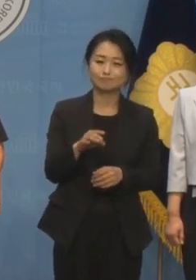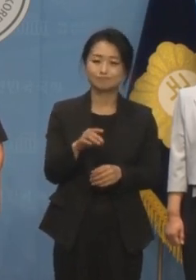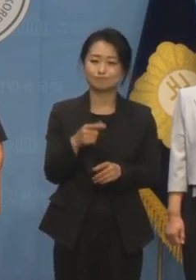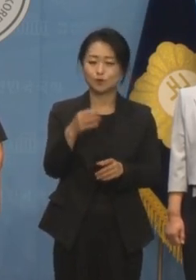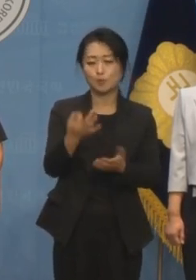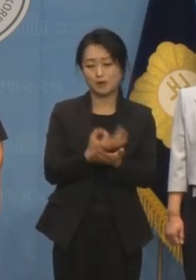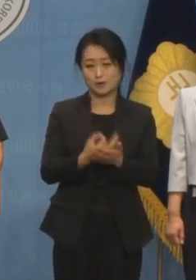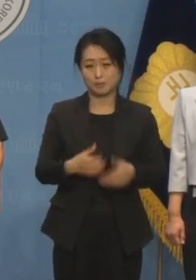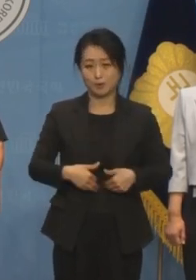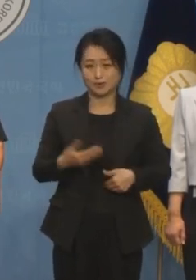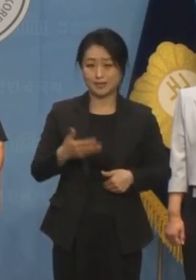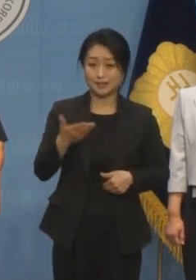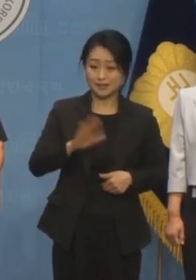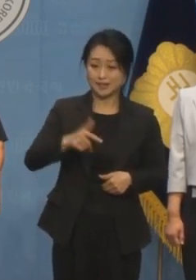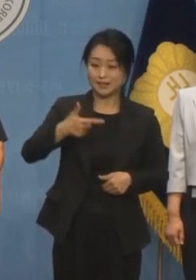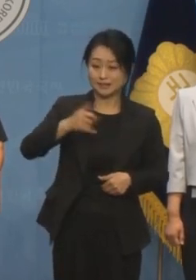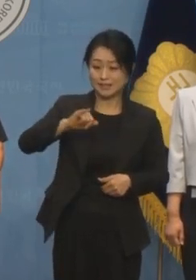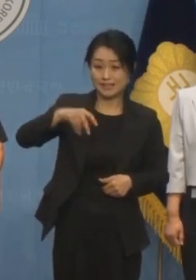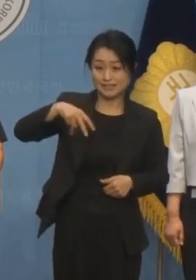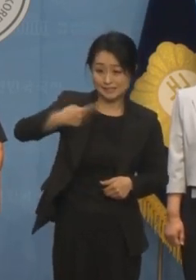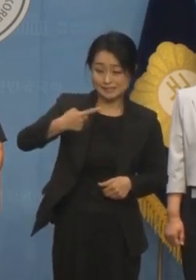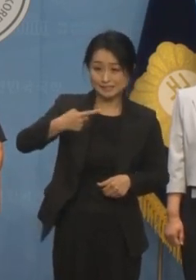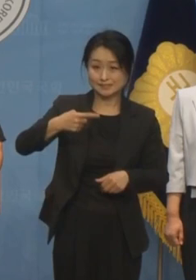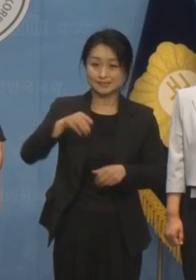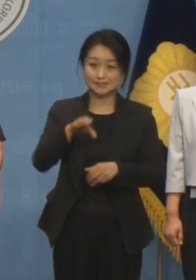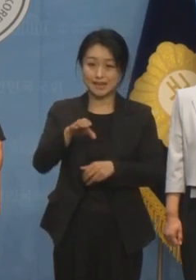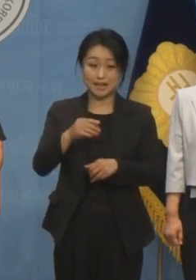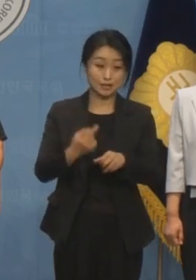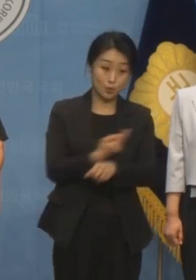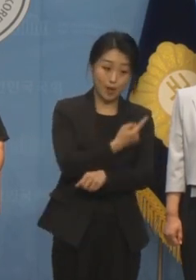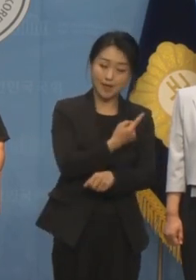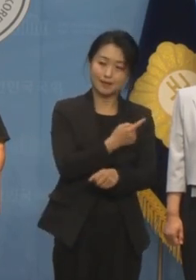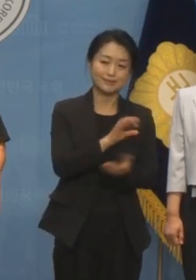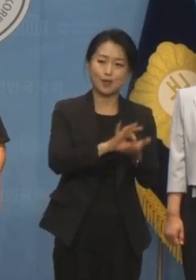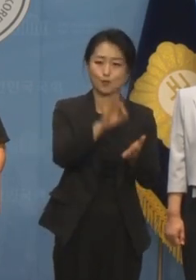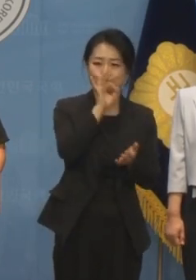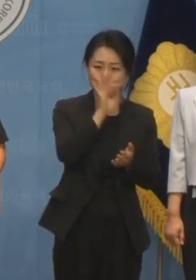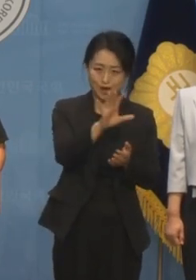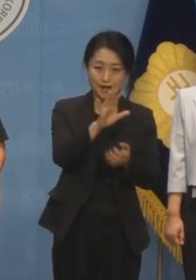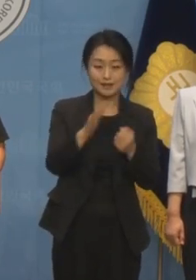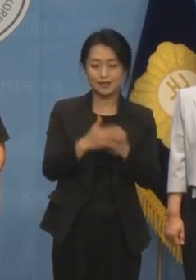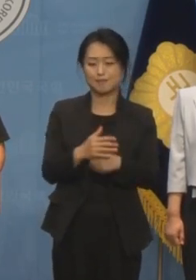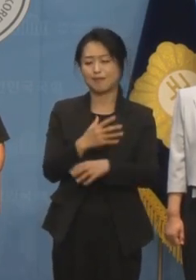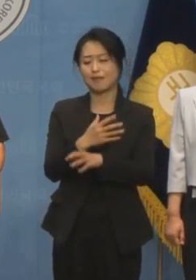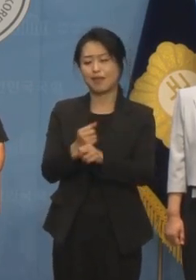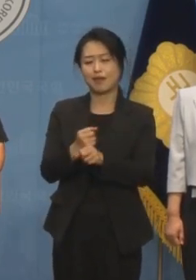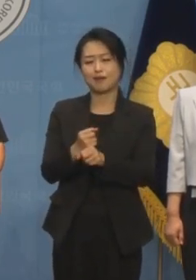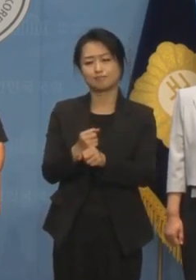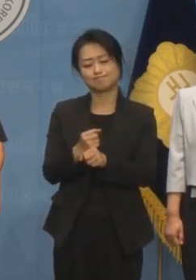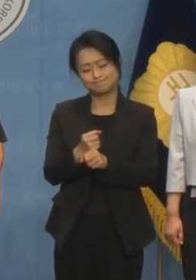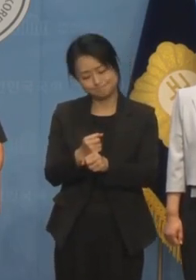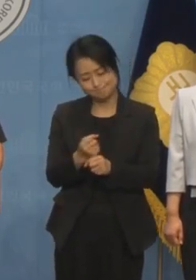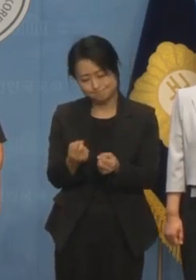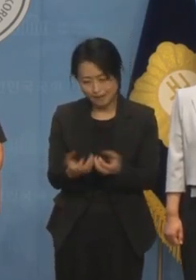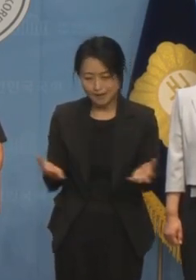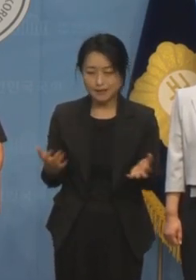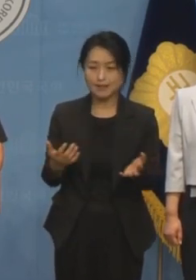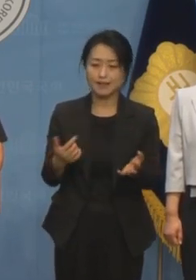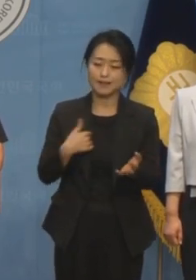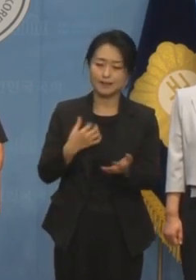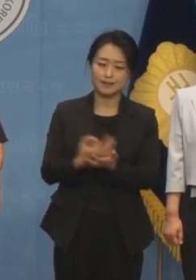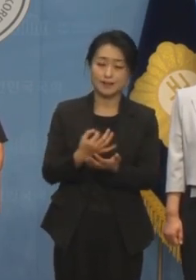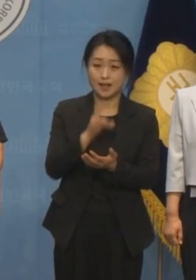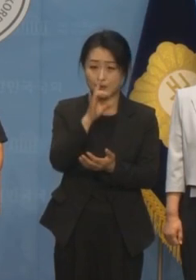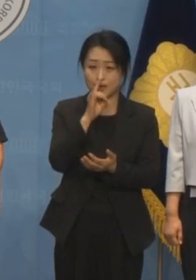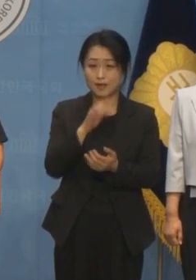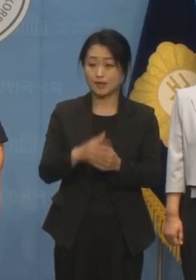현실은 리스 차량은 다른 일에 이용할 수 없다는 계약으로 인해 사용할 수도 없게 되어 있습니다. 친환경 차량으로의